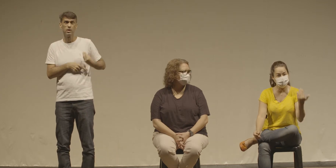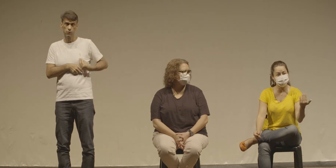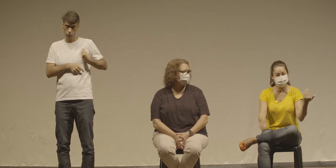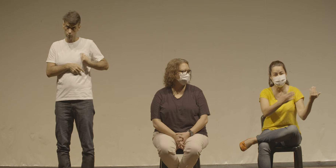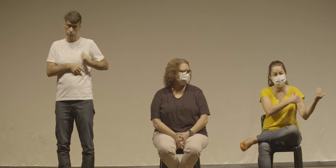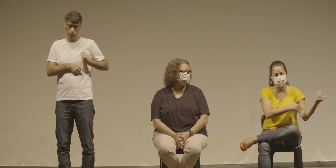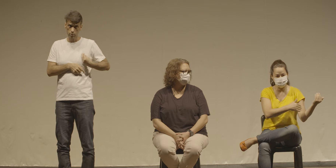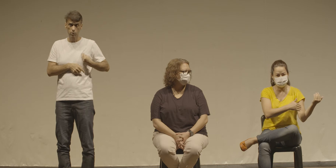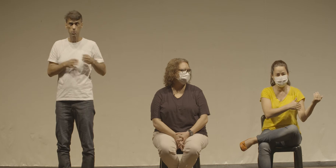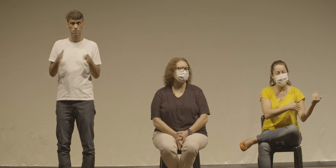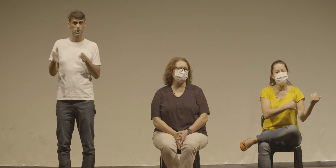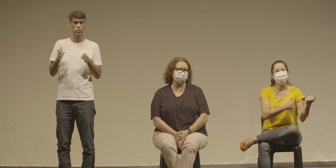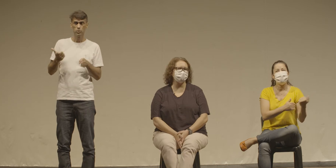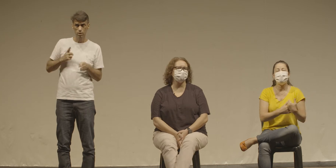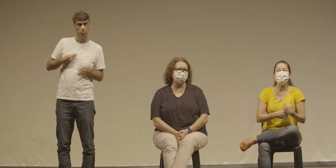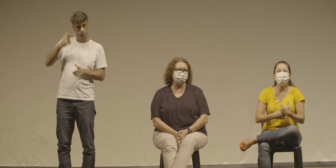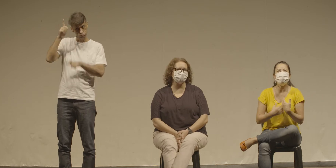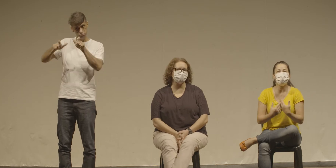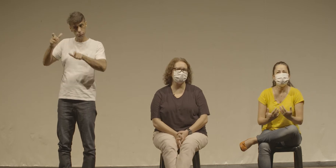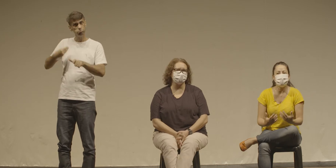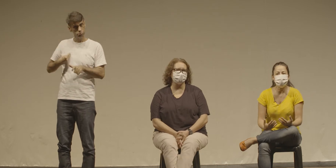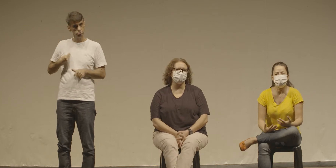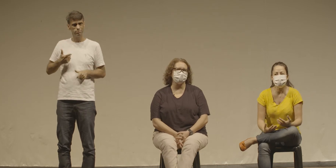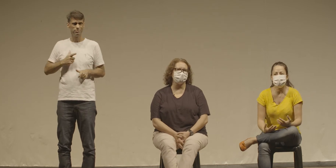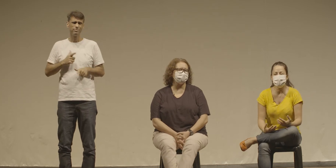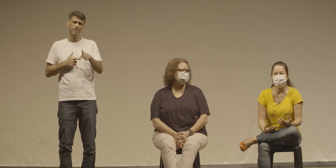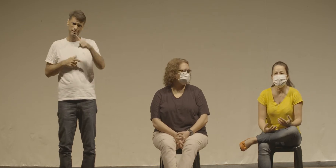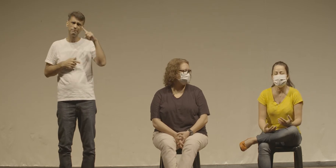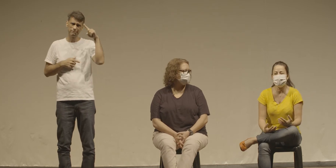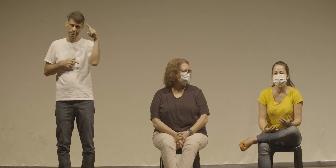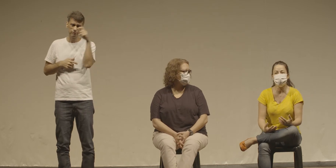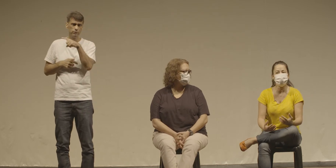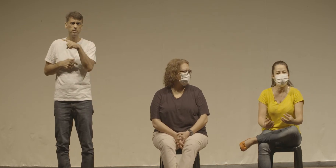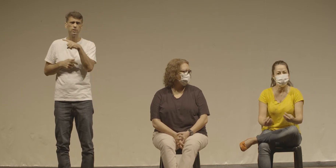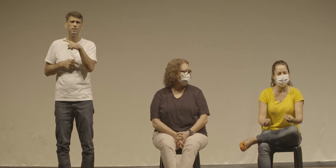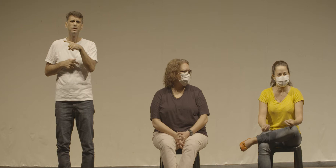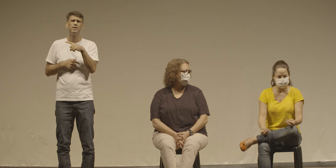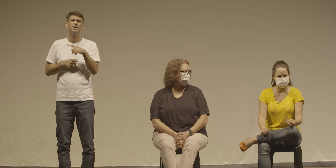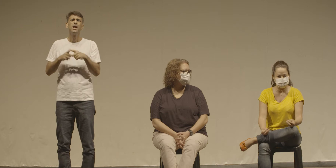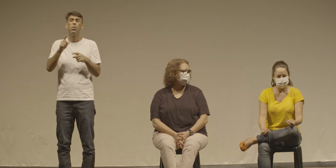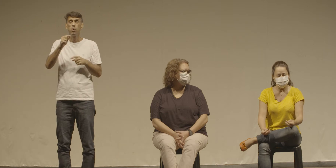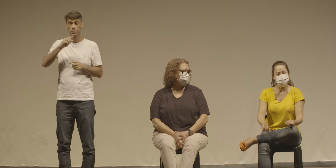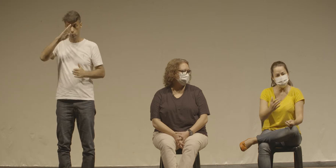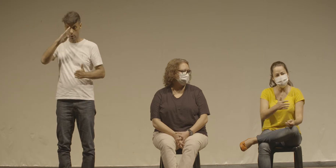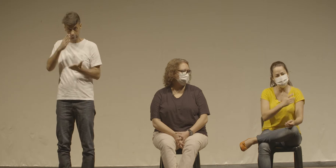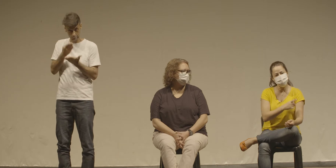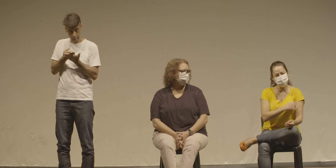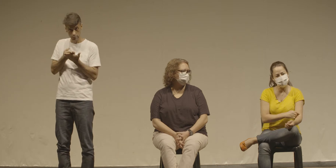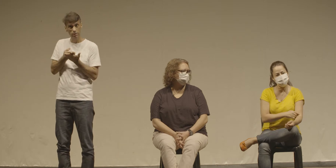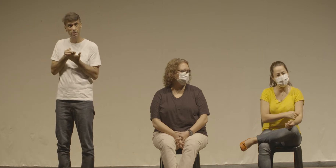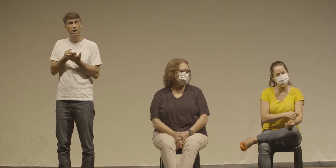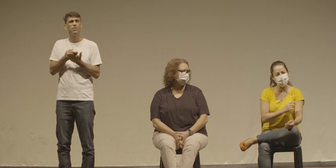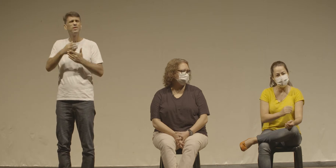vivas dessa época. Dessa época. E é muito difícil você desconstruir uma crença. Porque muitas